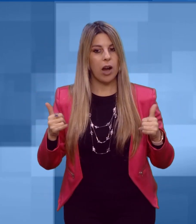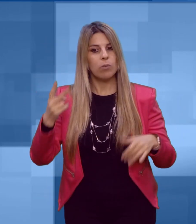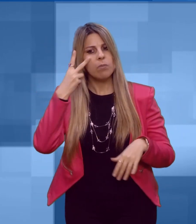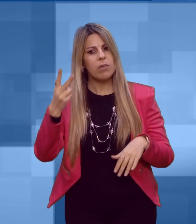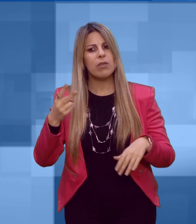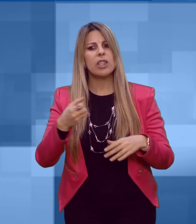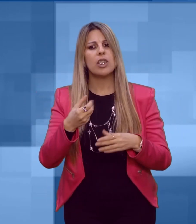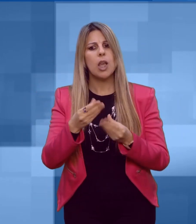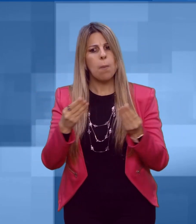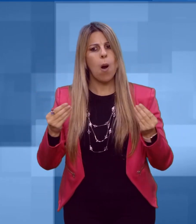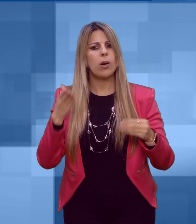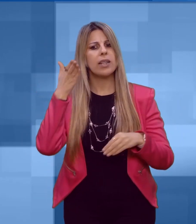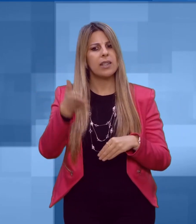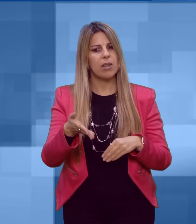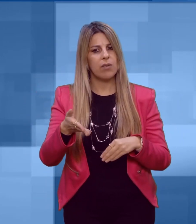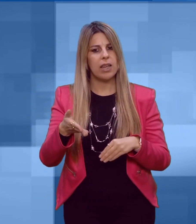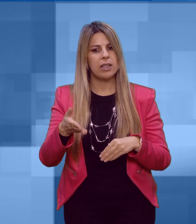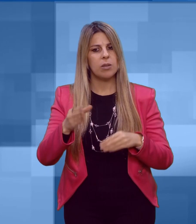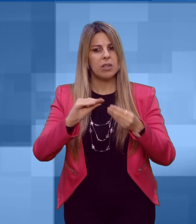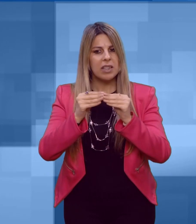e obsolete della città.